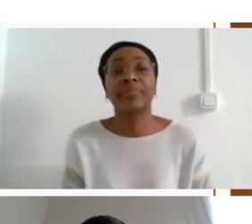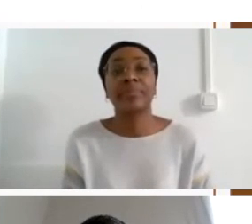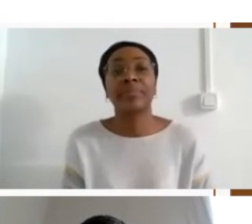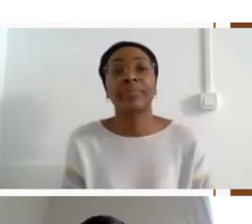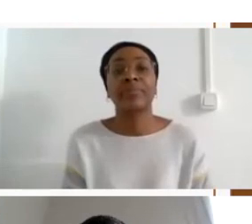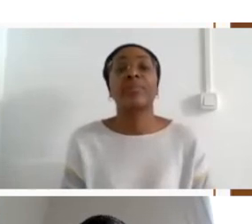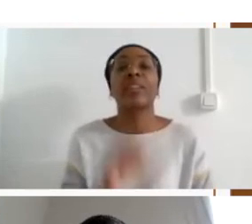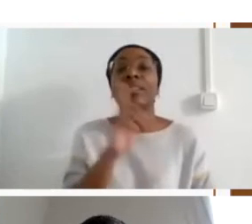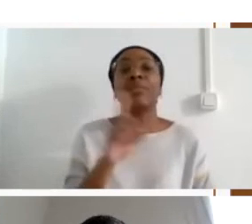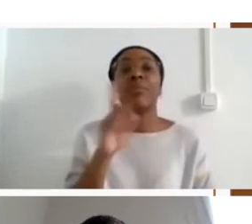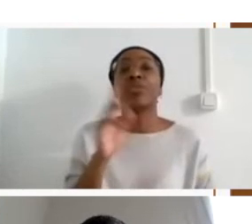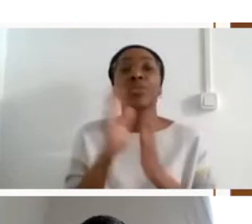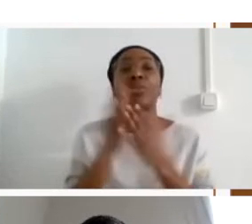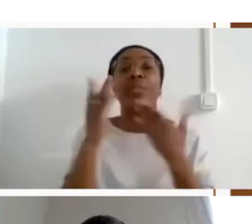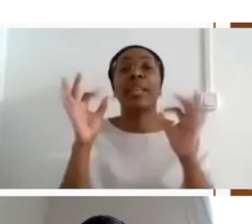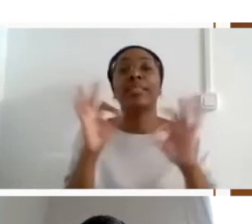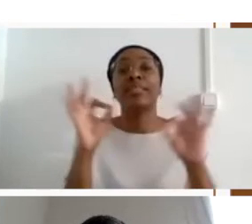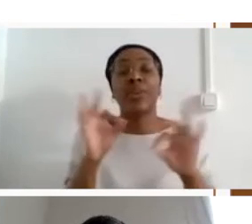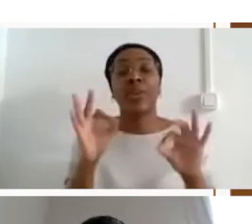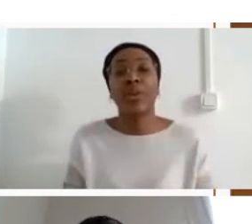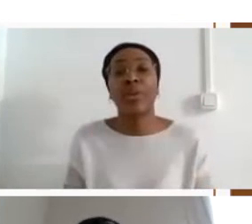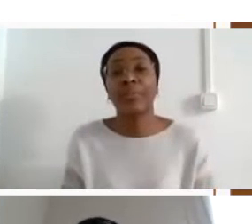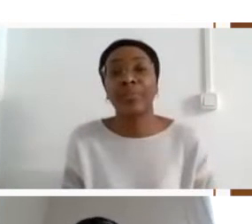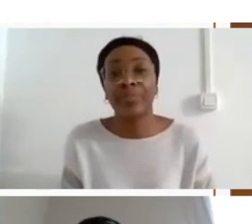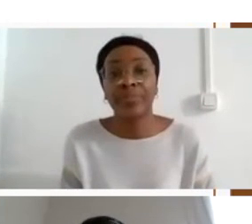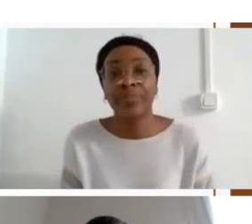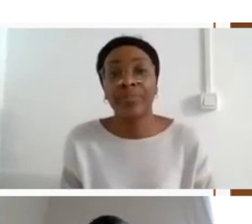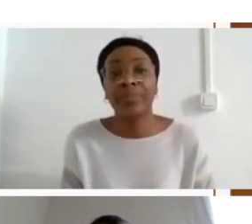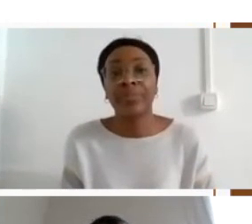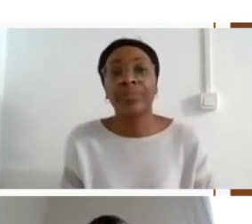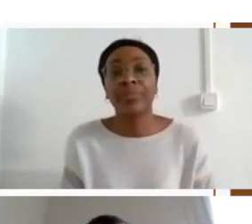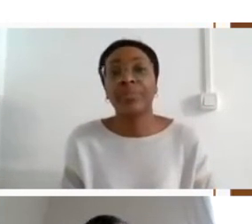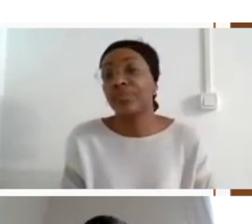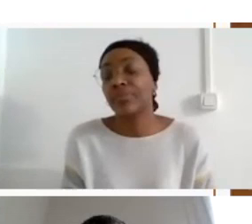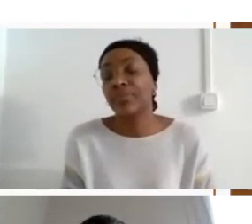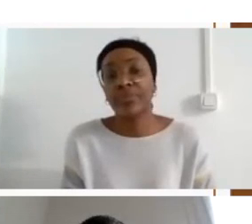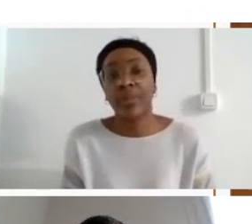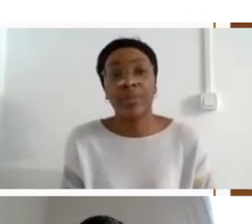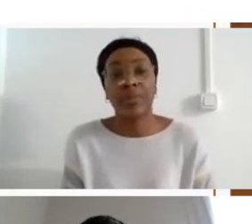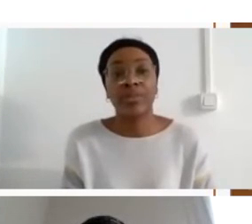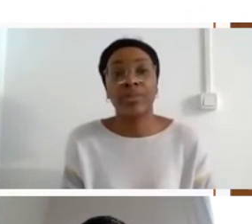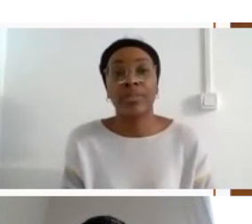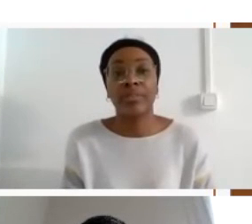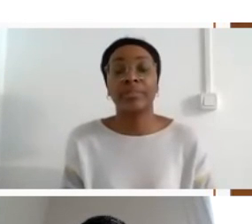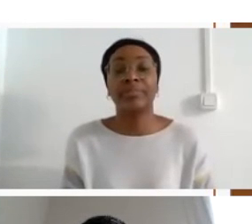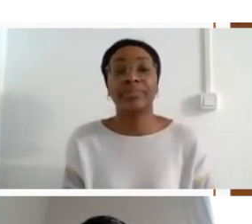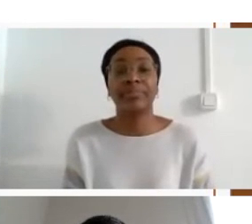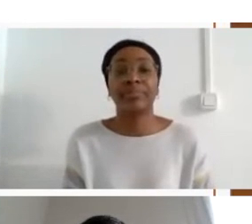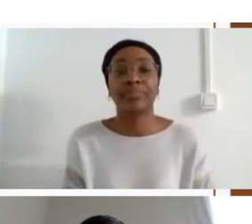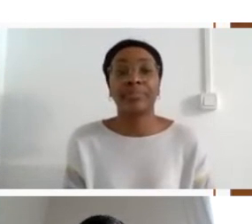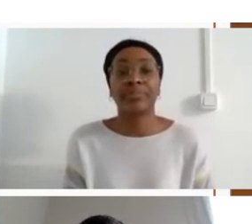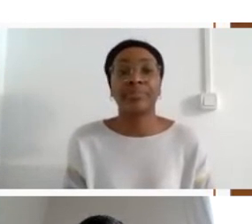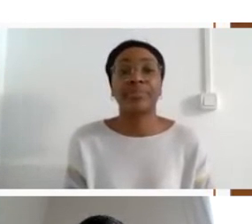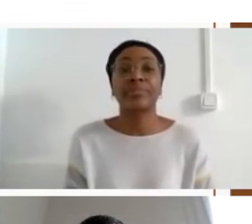Dimanche, culte à 10h en présentiel avec donc les LSF, les sourds, et offrande à SSP 15. Donc